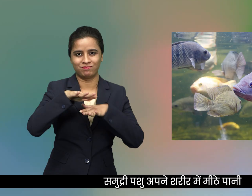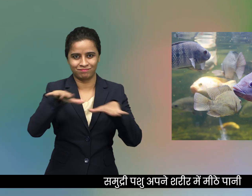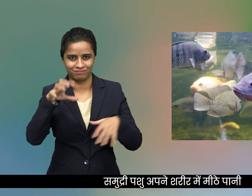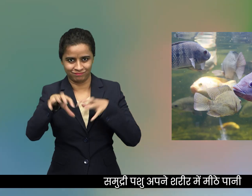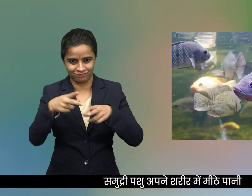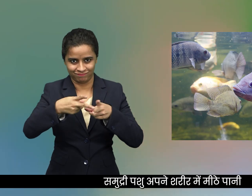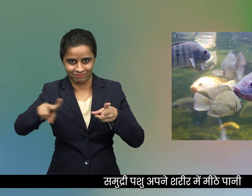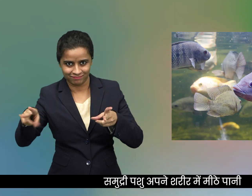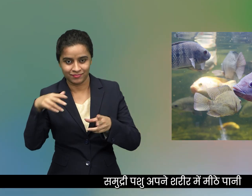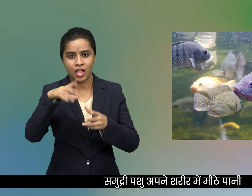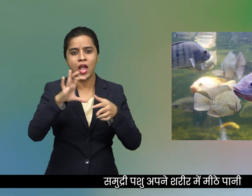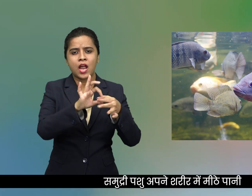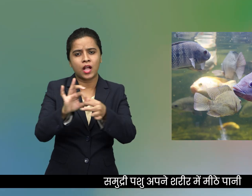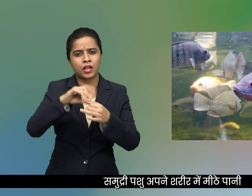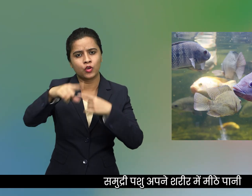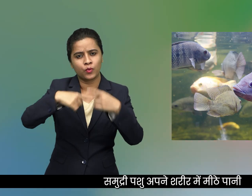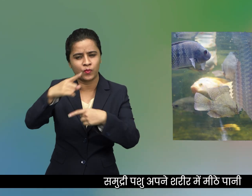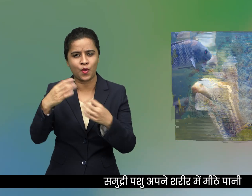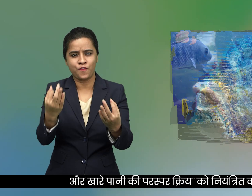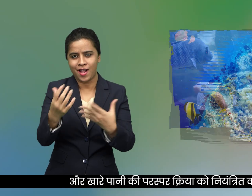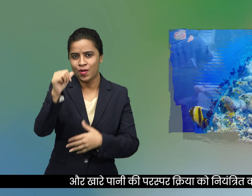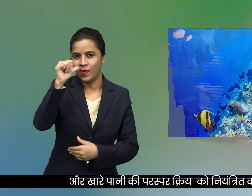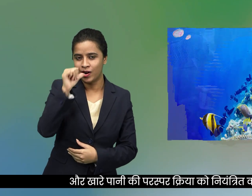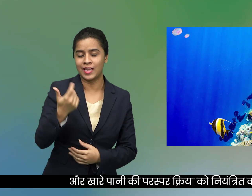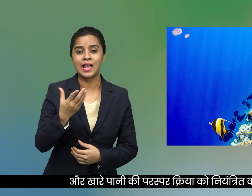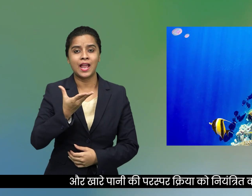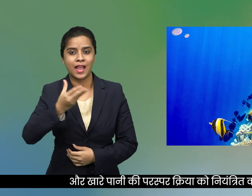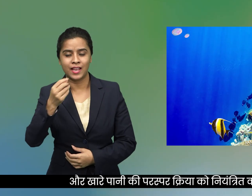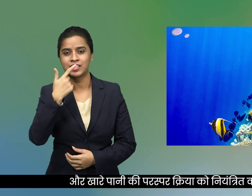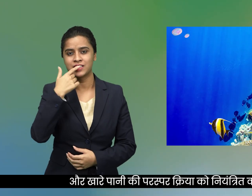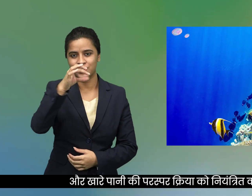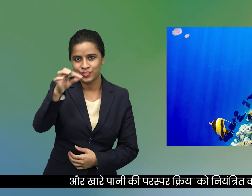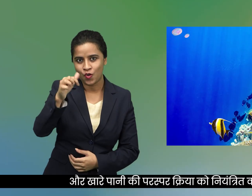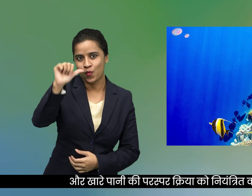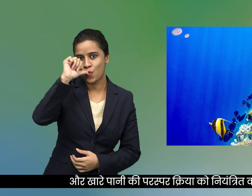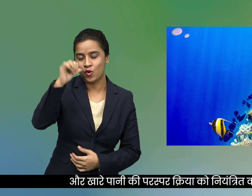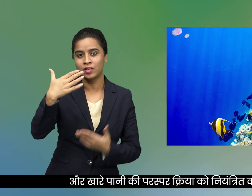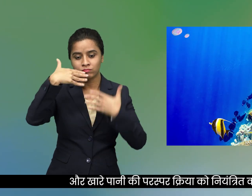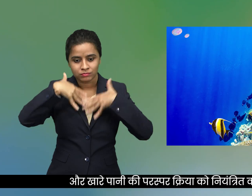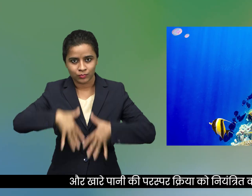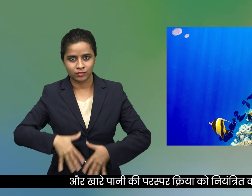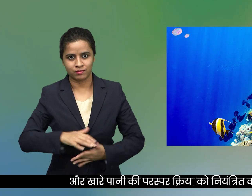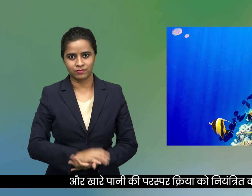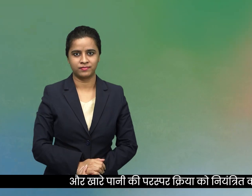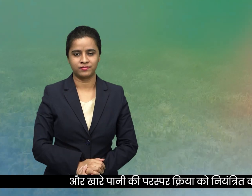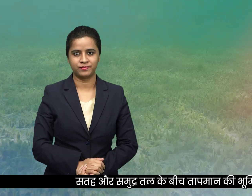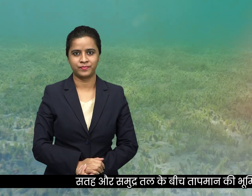समुद्री पशु अपने शरीर में मीठे पानी और खारे पानी की परस्पर क्रिया को नियंत्रित करते हैं।